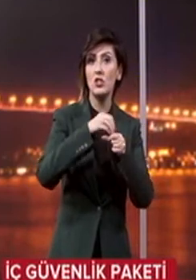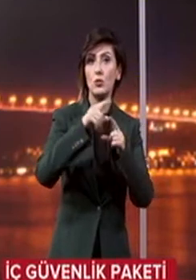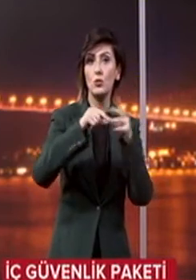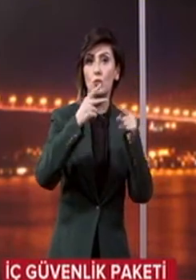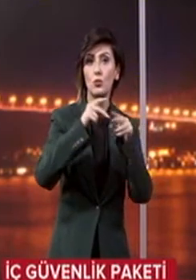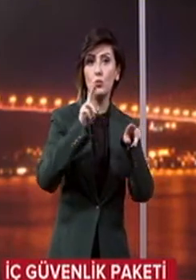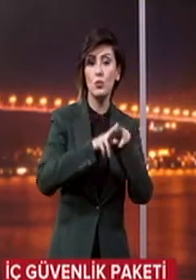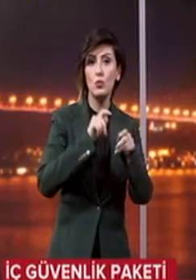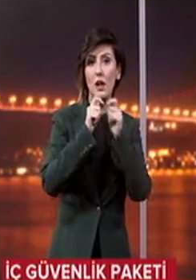tartışması yaşandı.